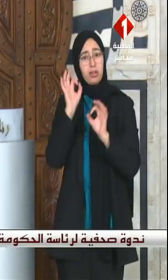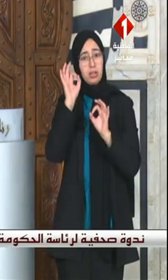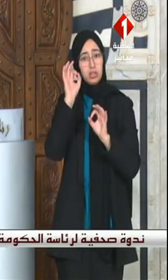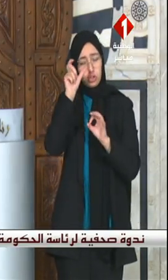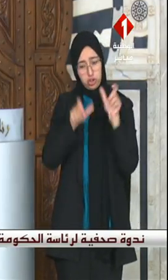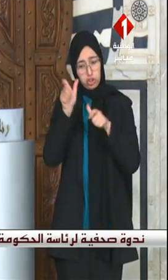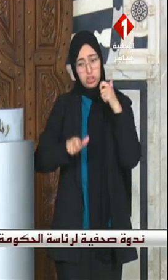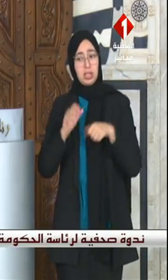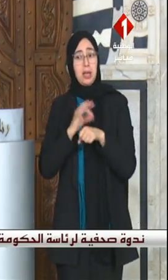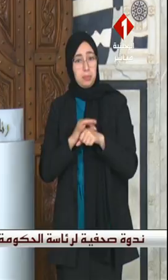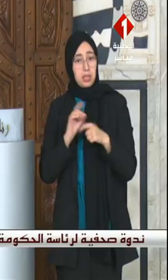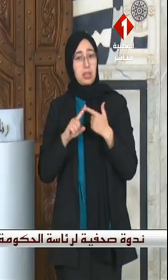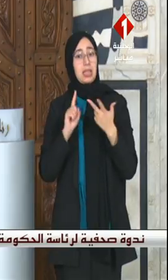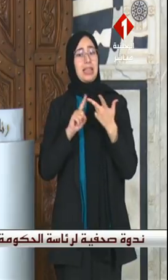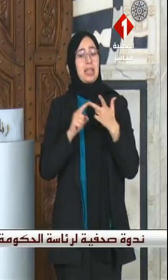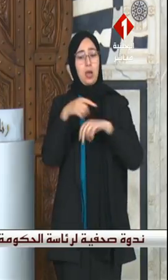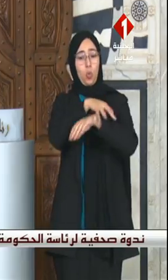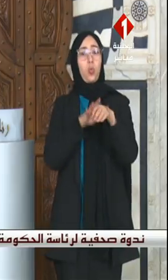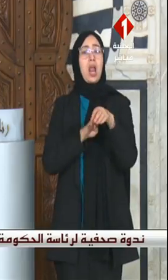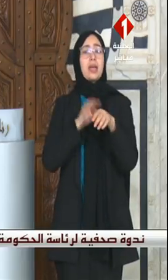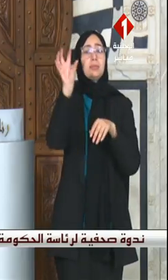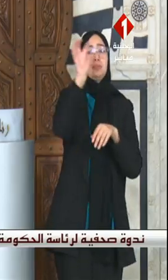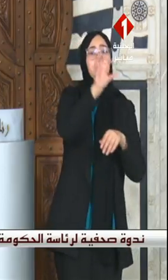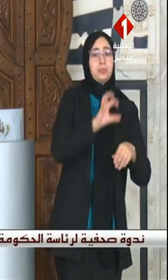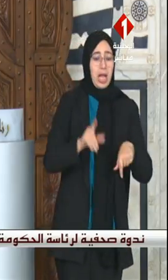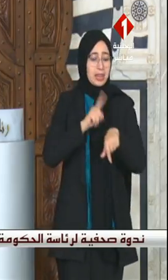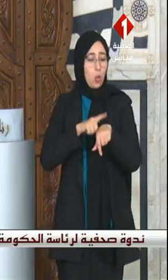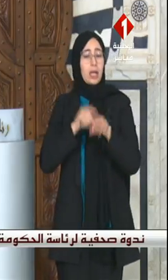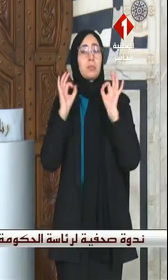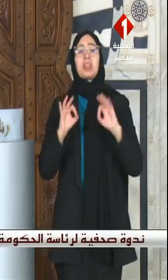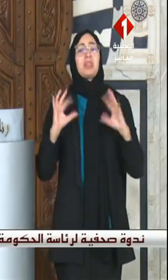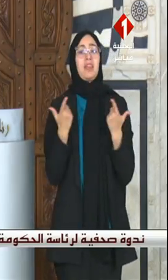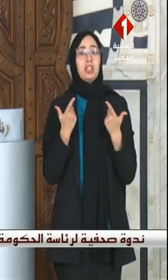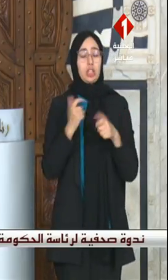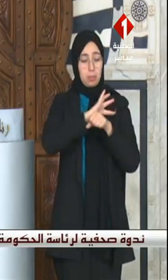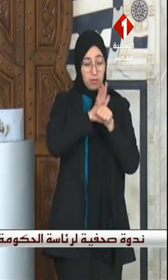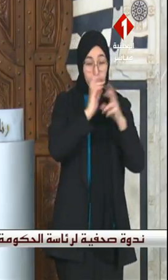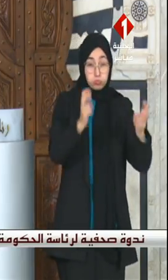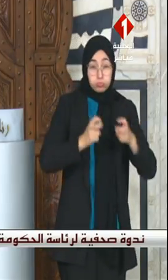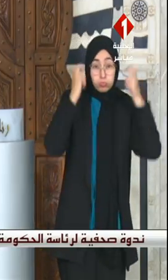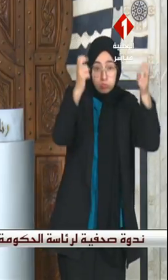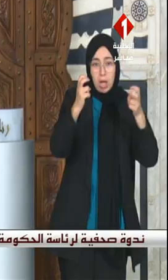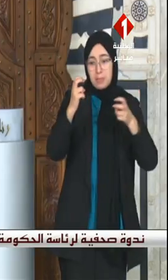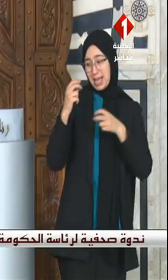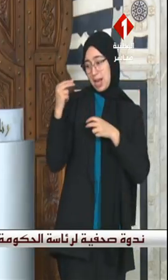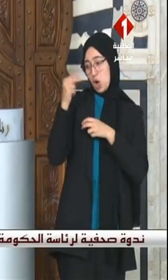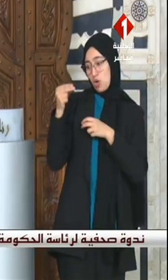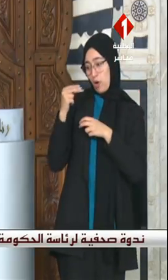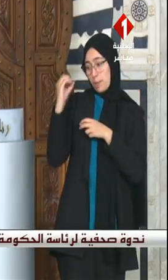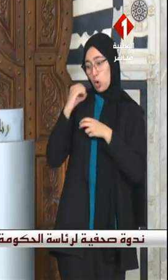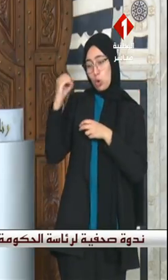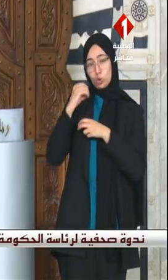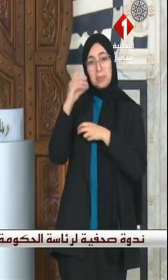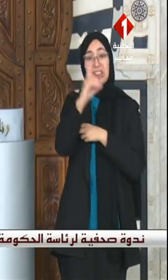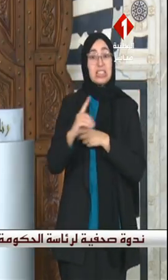ياسر، وعنا أكل توزيع الحالات حسب الزمن واللي هو مهم برشا باش نشوفوا إذا كان الحالات هذه